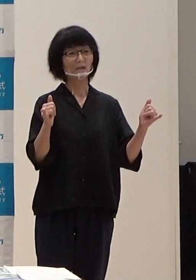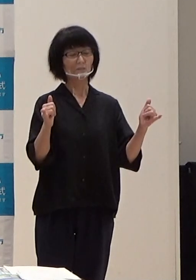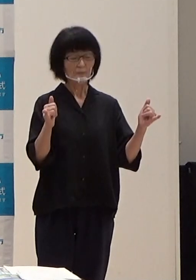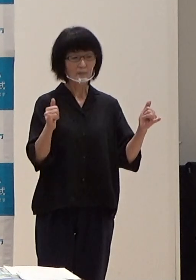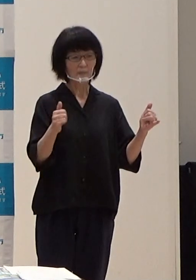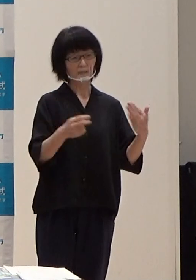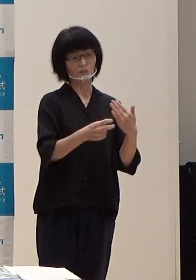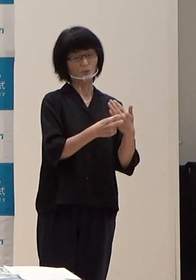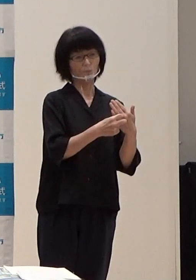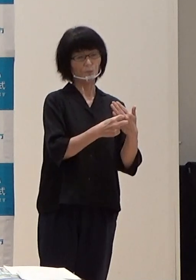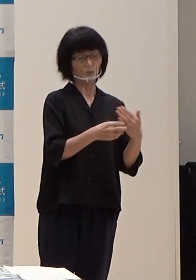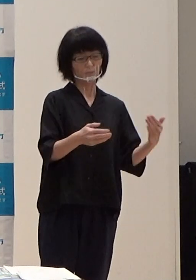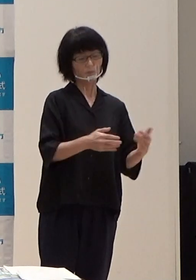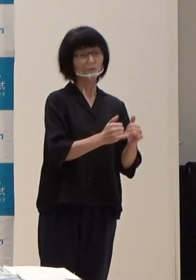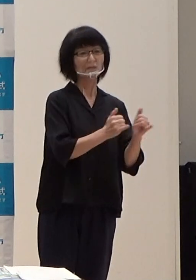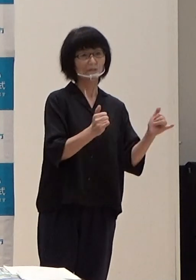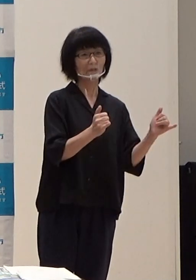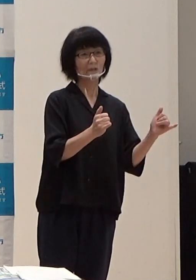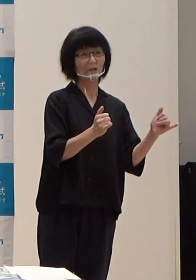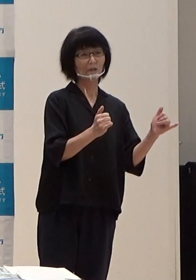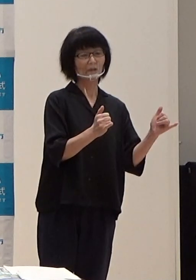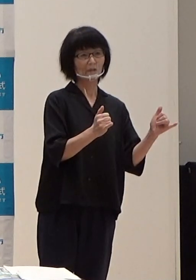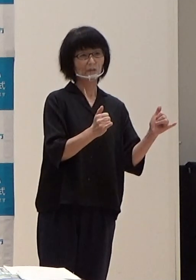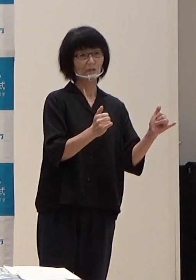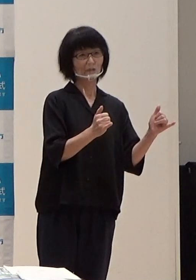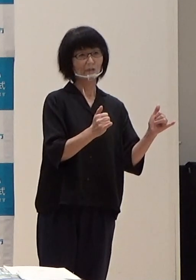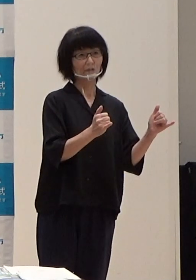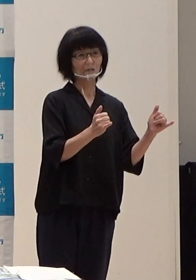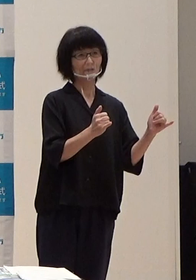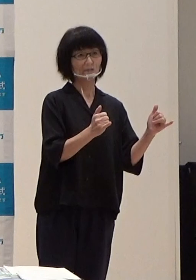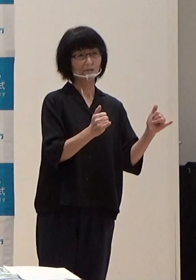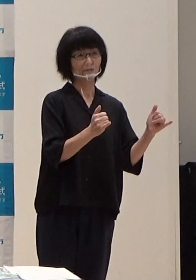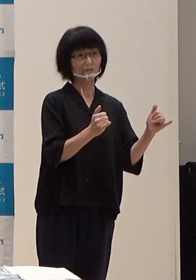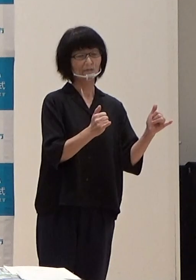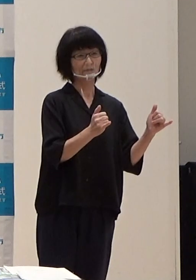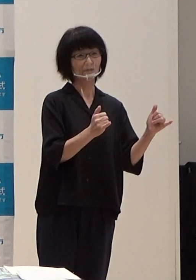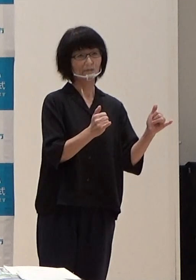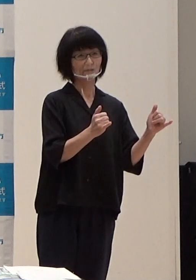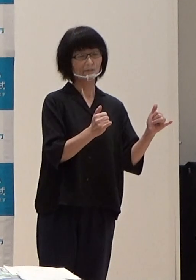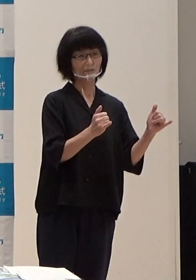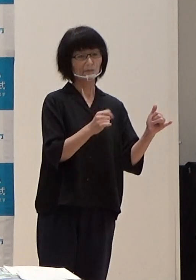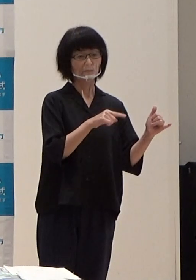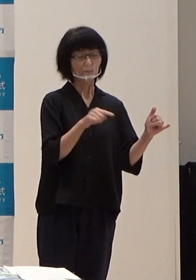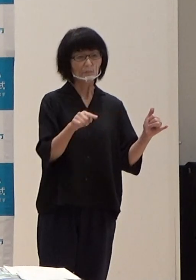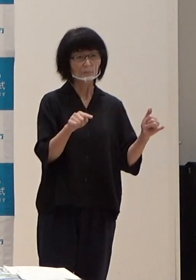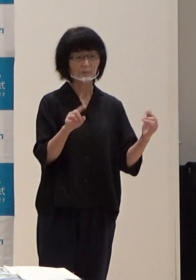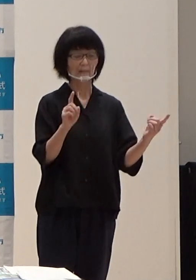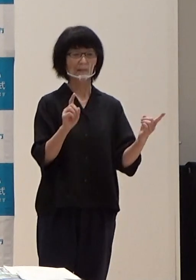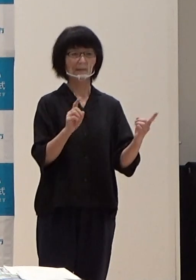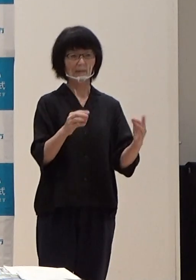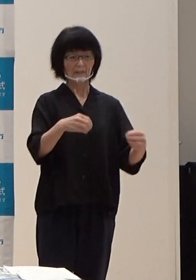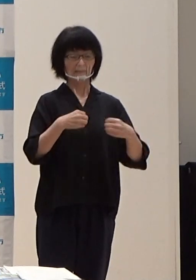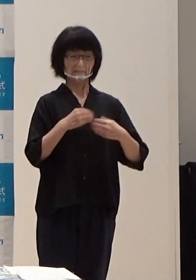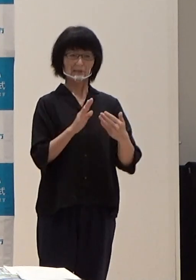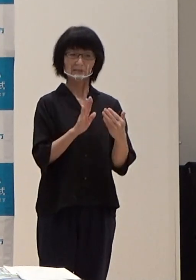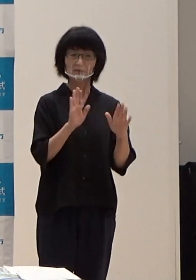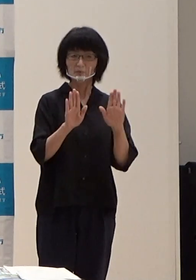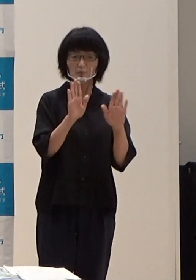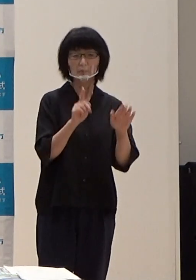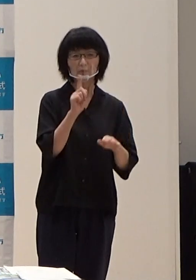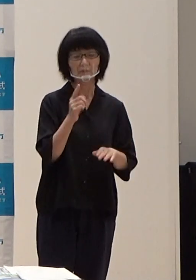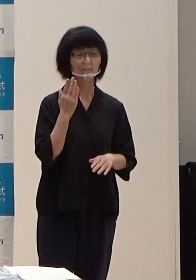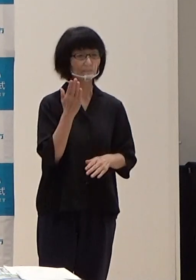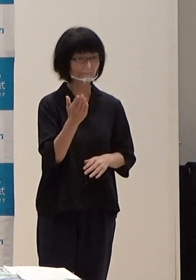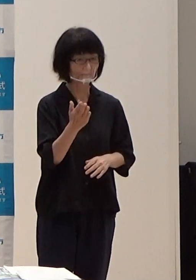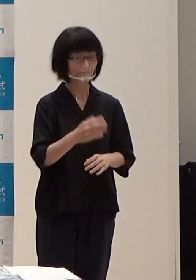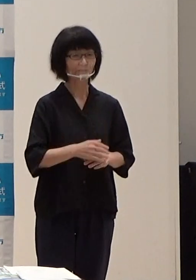のこの新型コロナの感染の状況とちょっと合わせてお伺いしたいと思います。 はい、先ほ